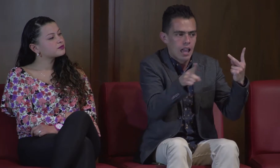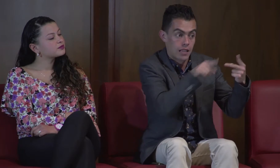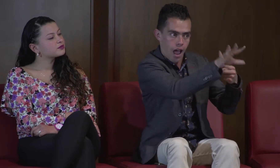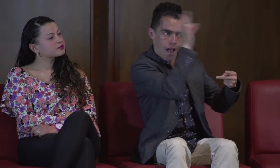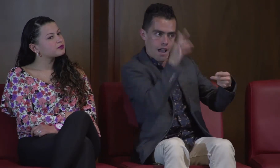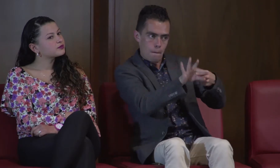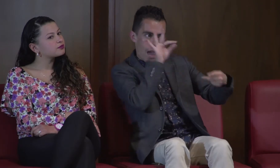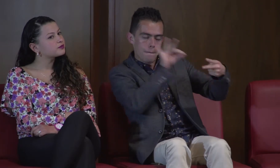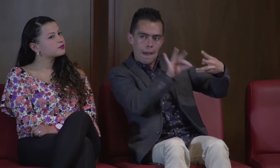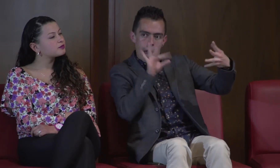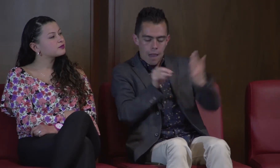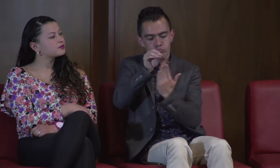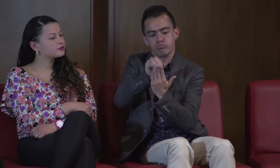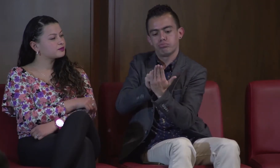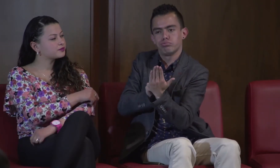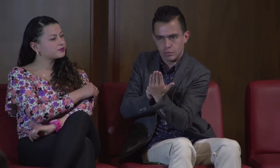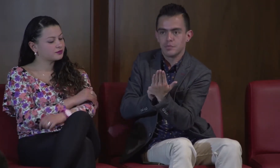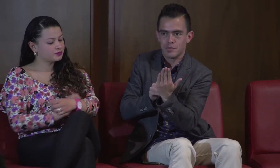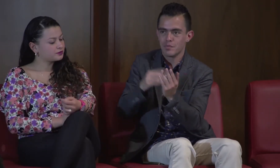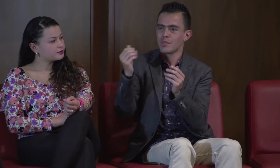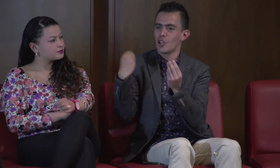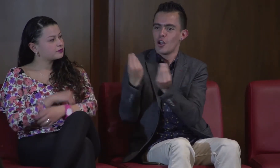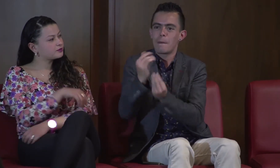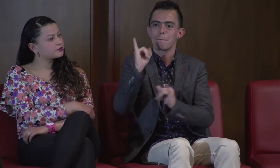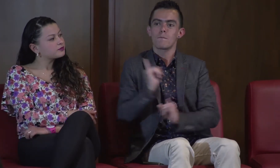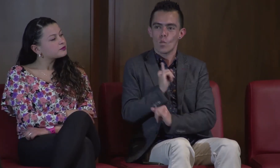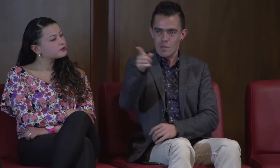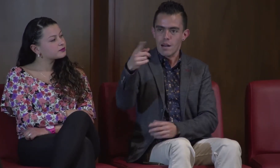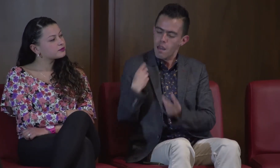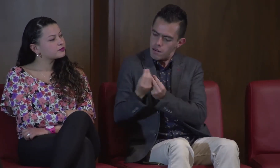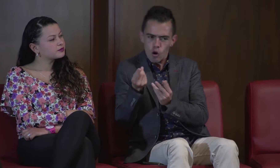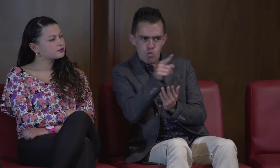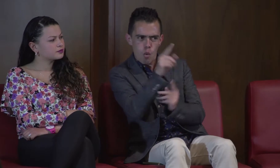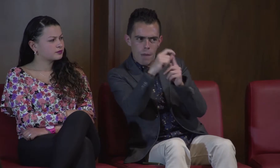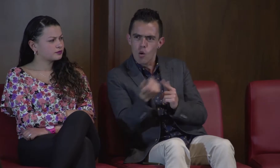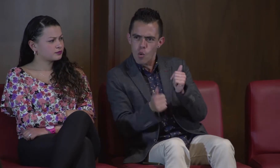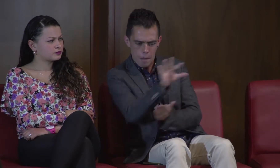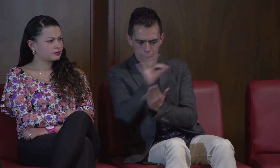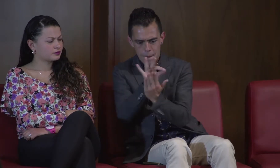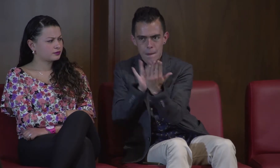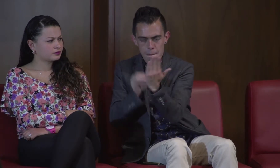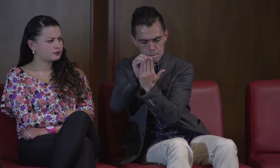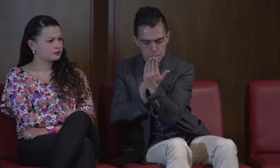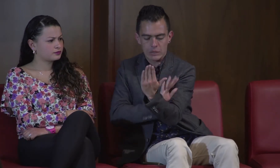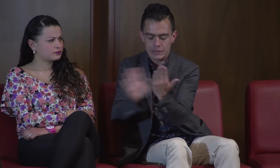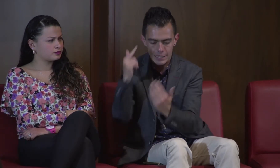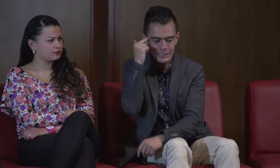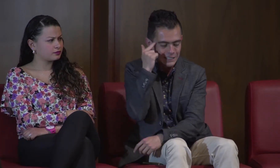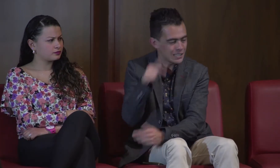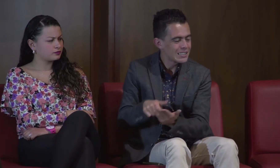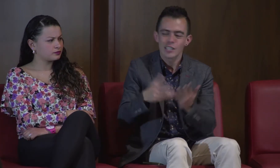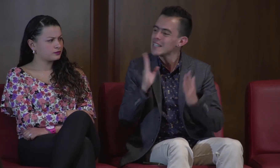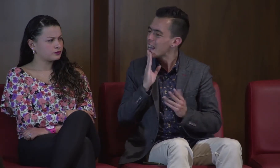contexto. Esas discusiones primero se daban en torno a qué se entendía por el concepto, y entonces María Isabel tuvo el trabajo de poder